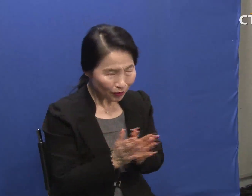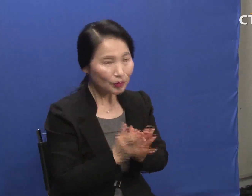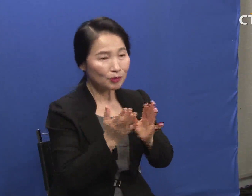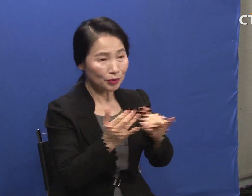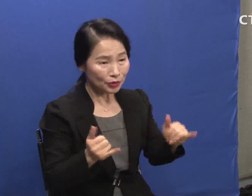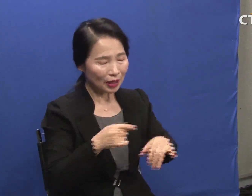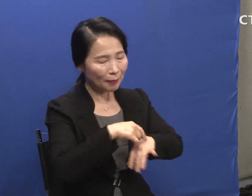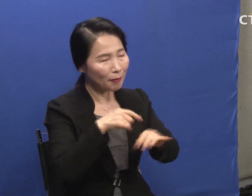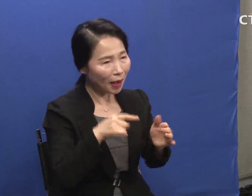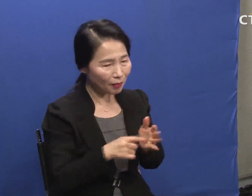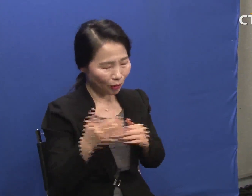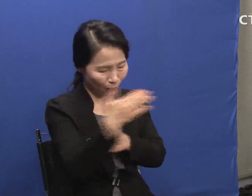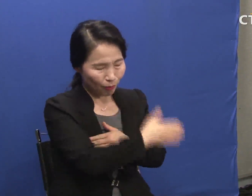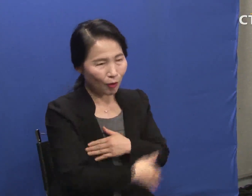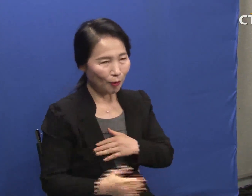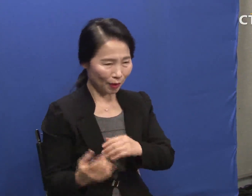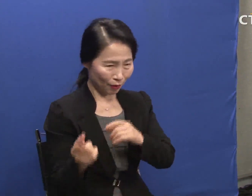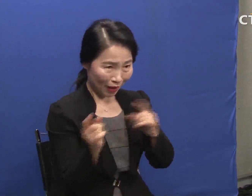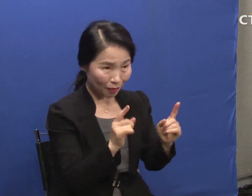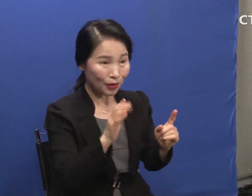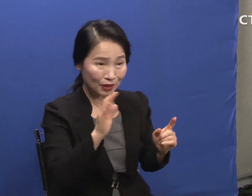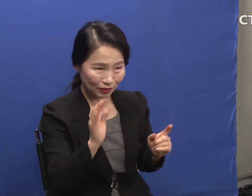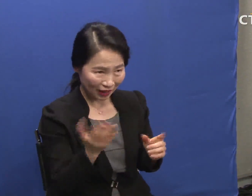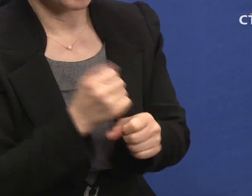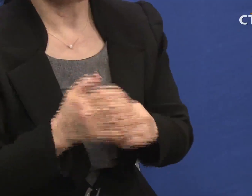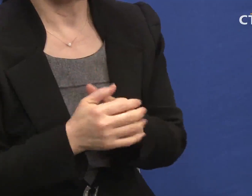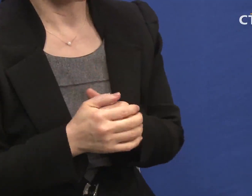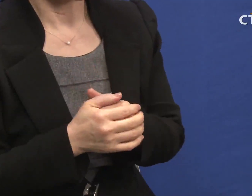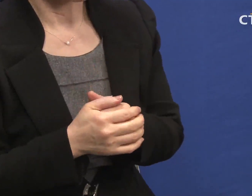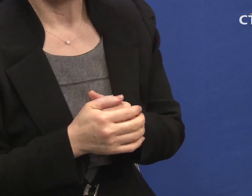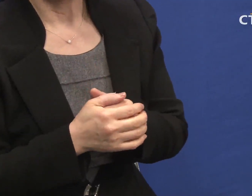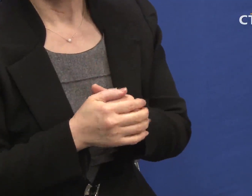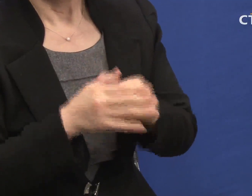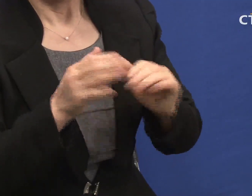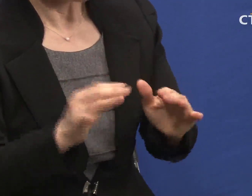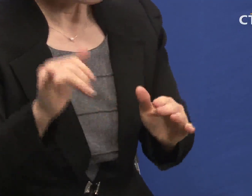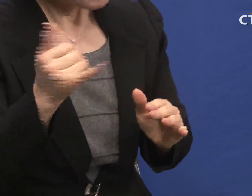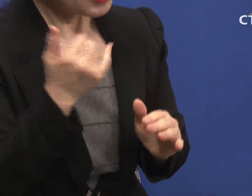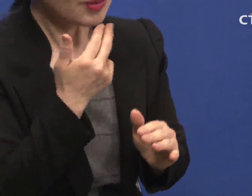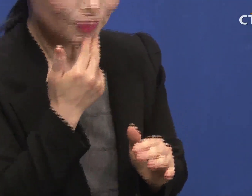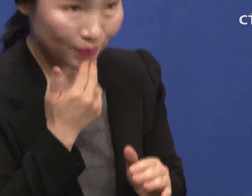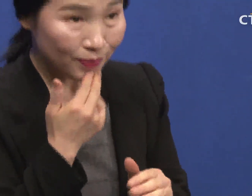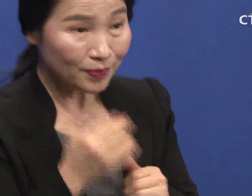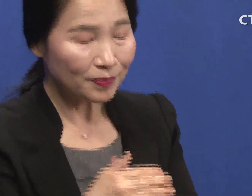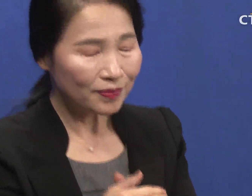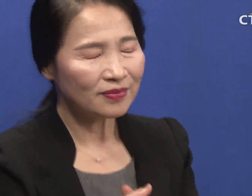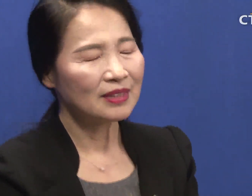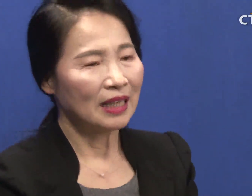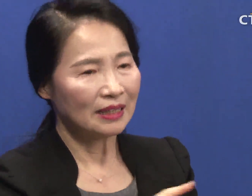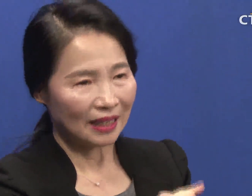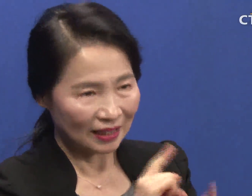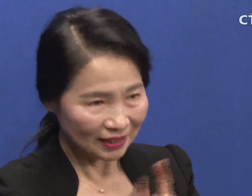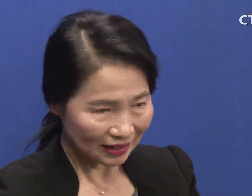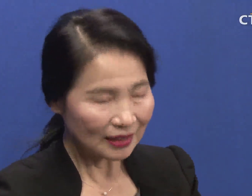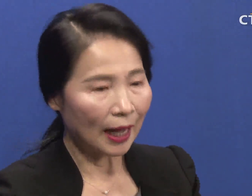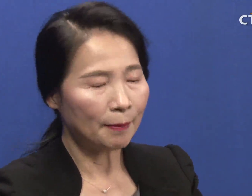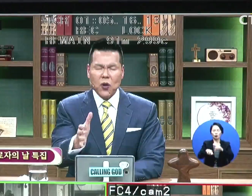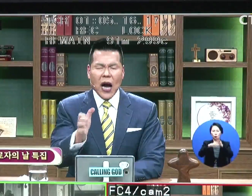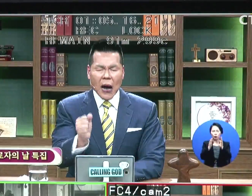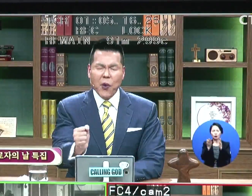한창입니다. 진행자의 말에 따라 바쁘게 움직이는 손길. 한마디라도 놓칠세라